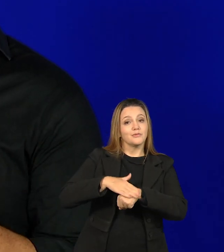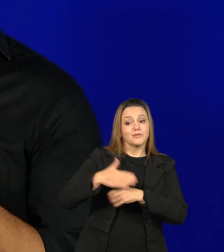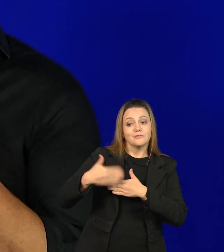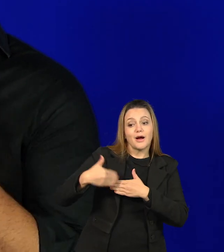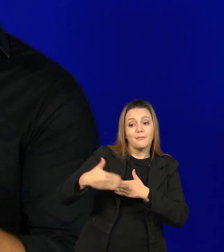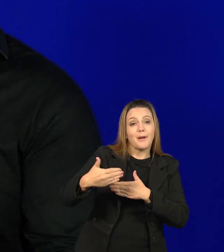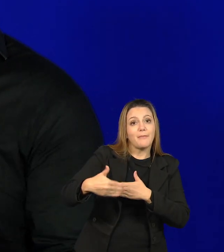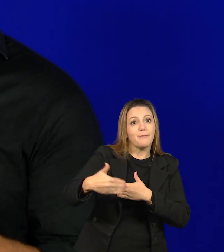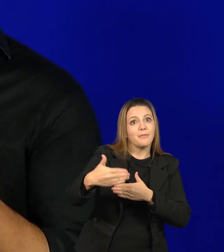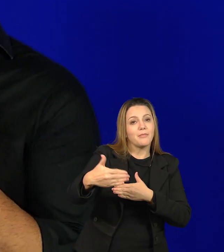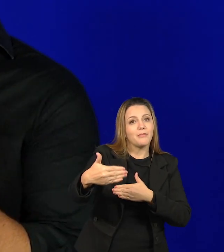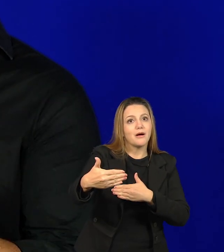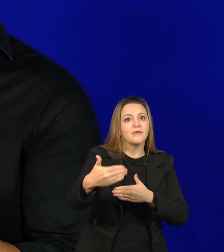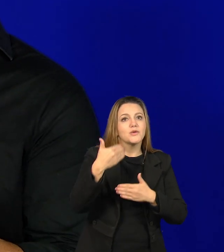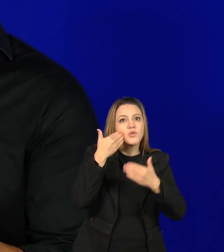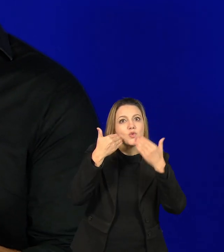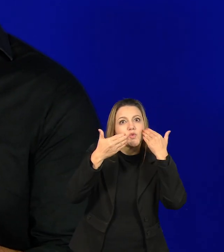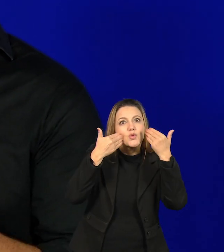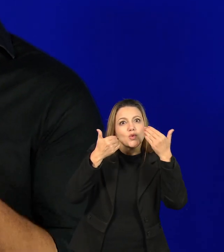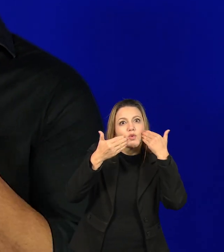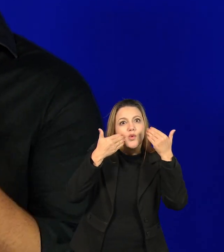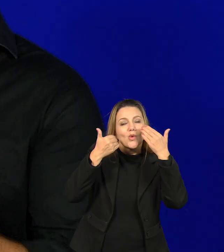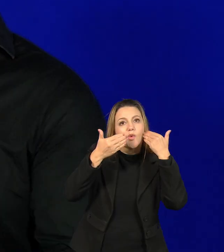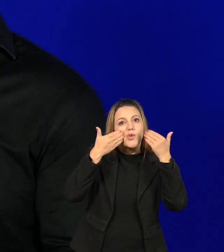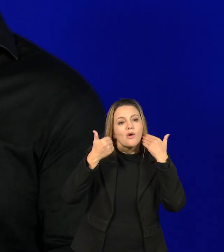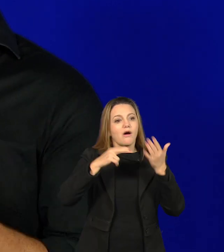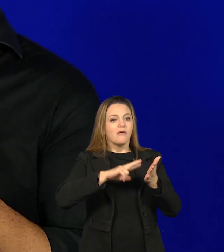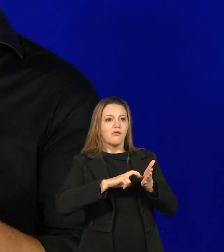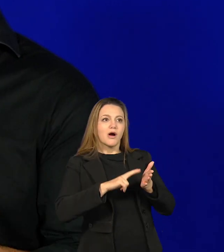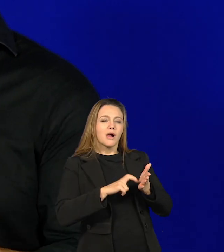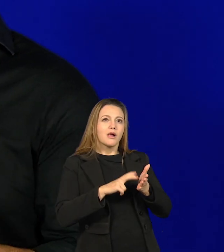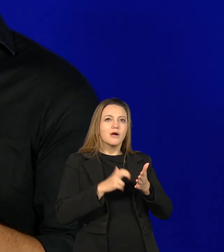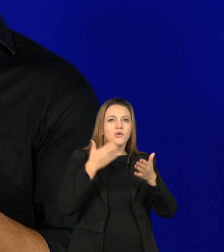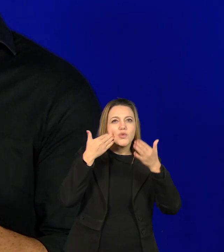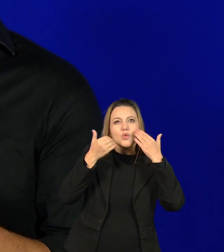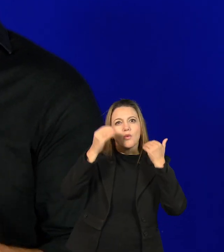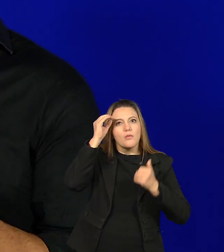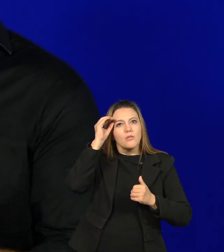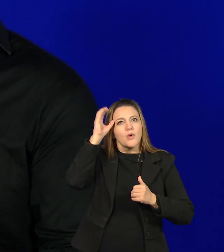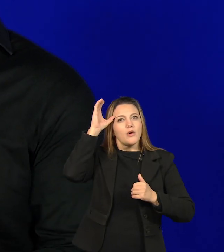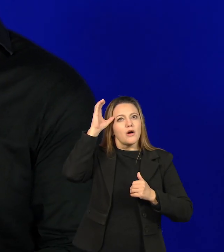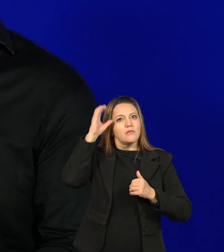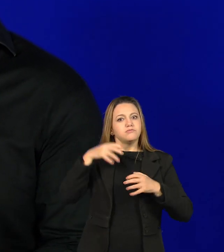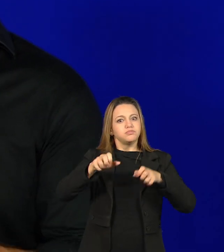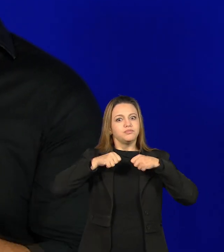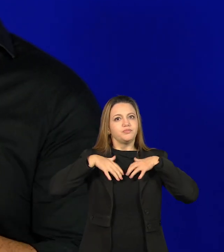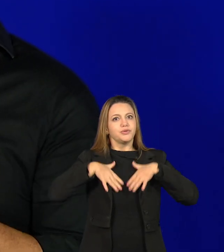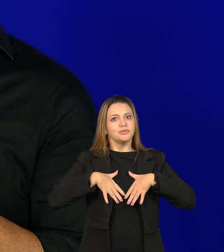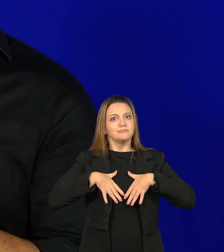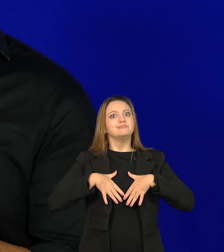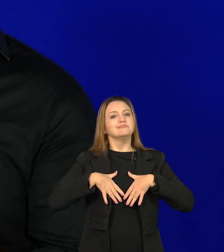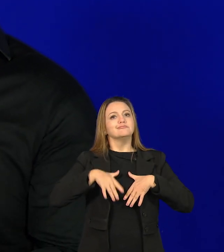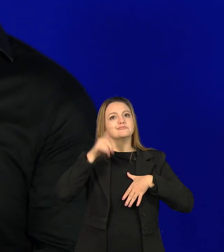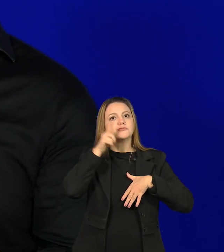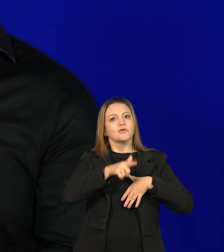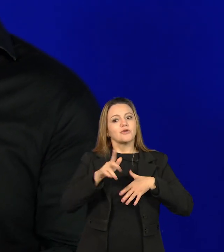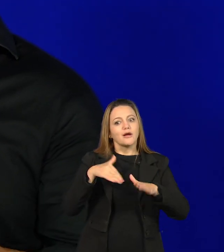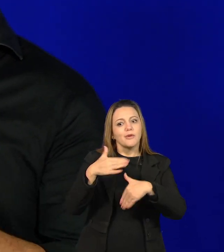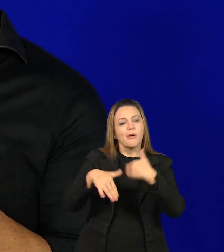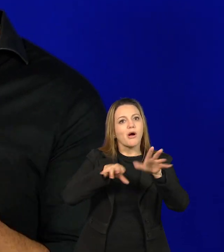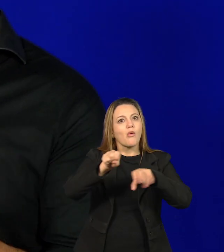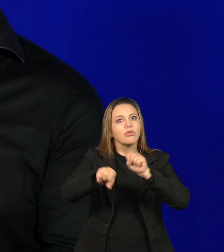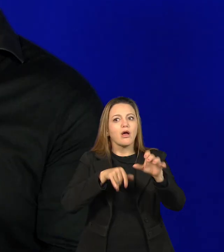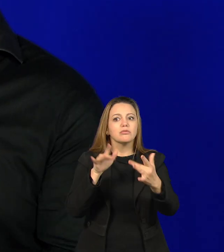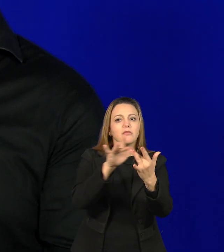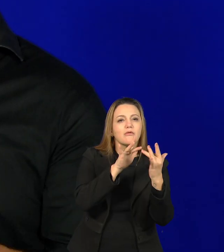você vai absorvendo um pouco mais desse vocabulário específico, né, desse politiquês, né? A gente tem que estar sempre em busca, sempre